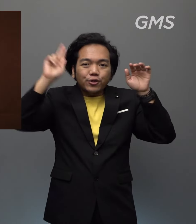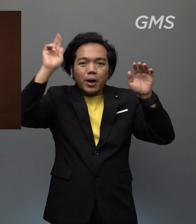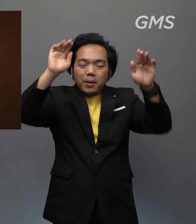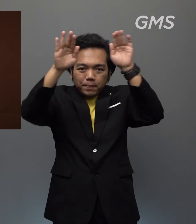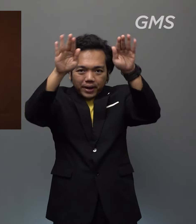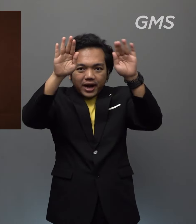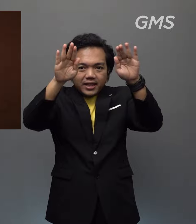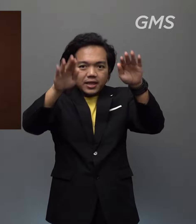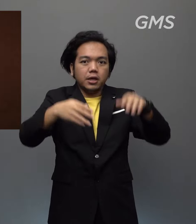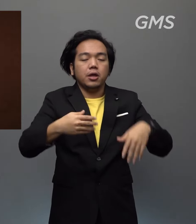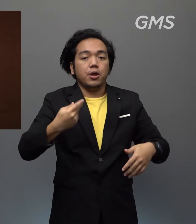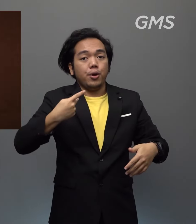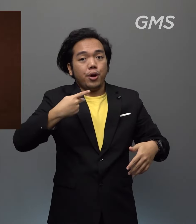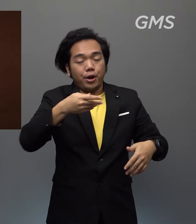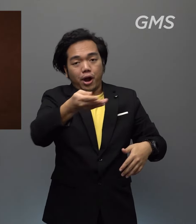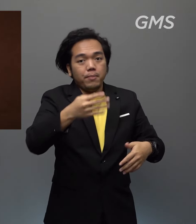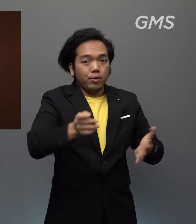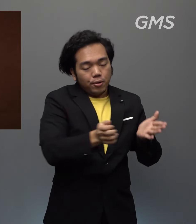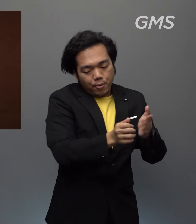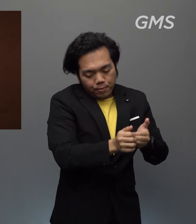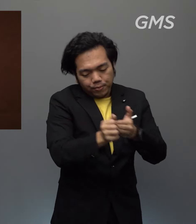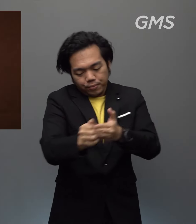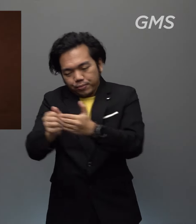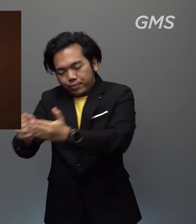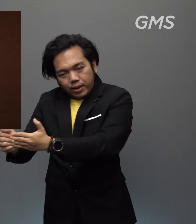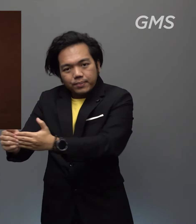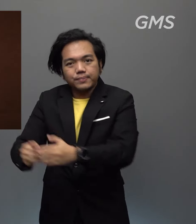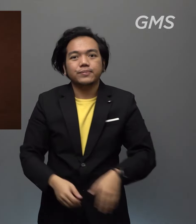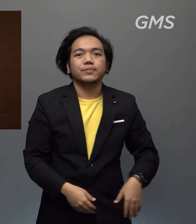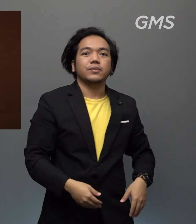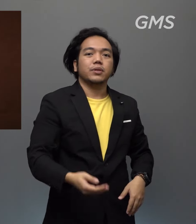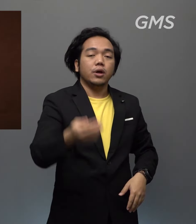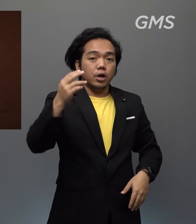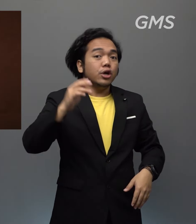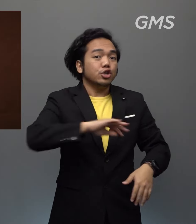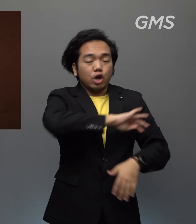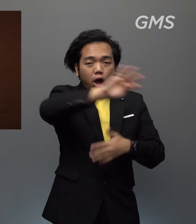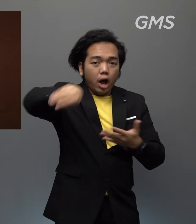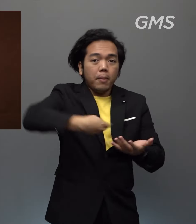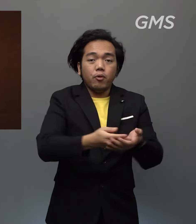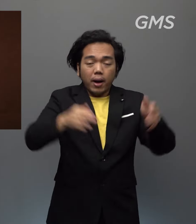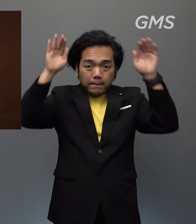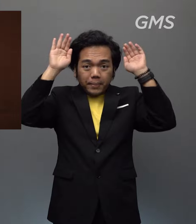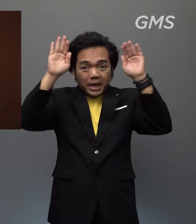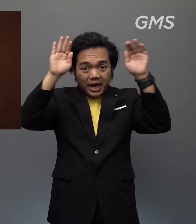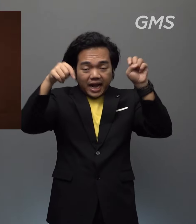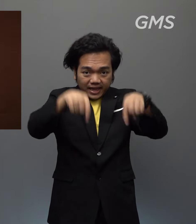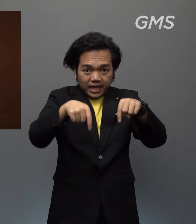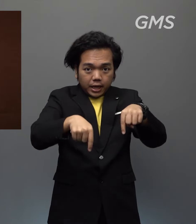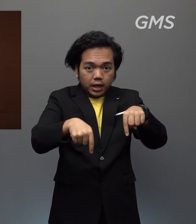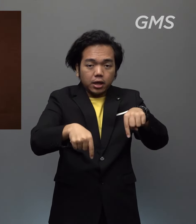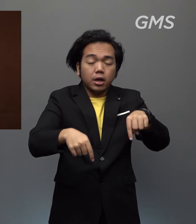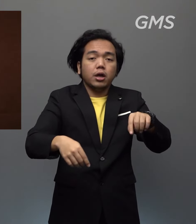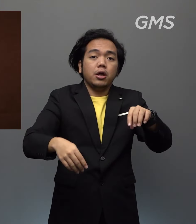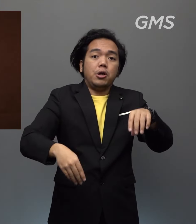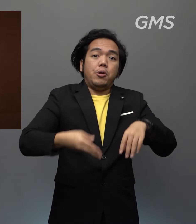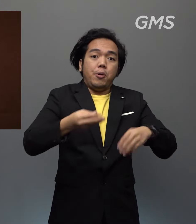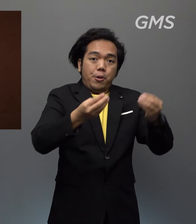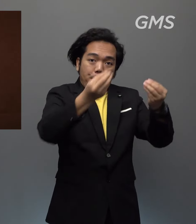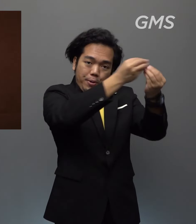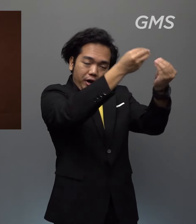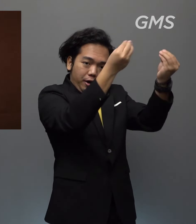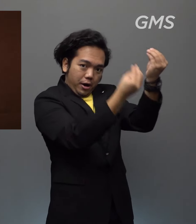Dia bersama dengan kita. Dan semua berkat ini bukan hanya bagi kita. Tapi semua berkat ini akan terus mengalir kepada anak